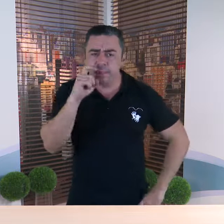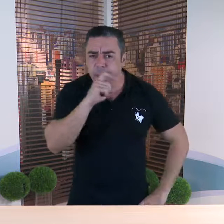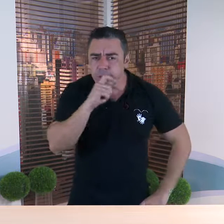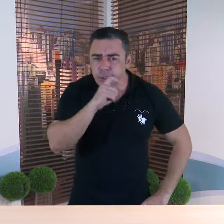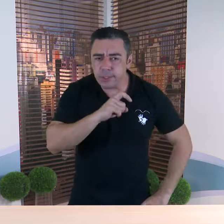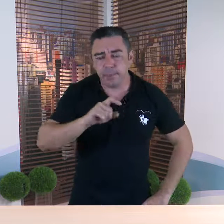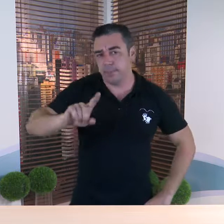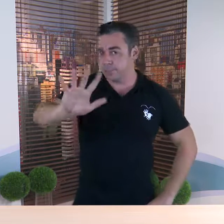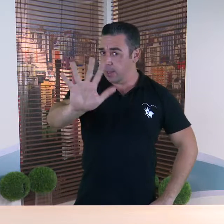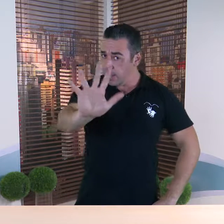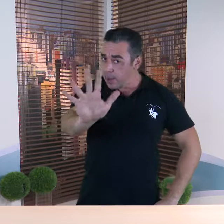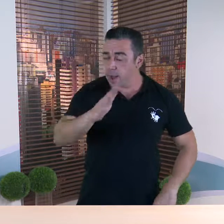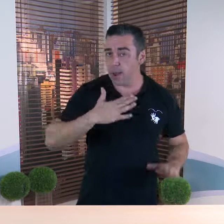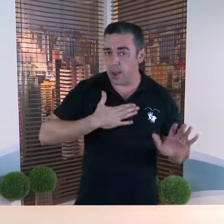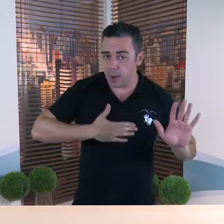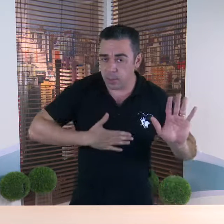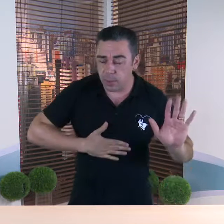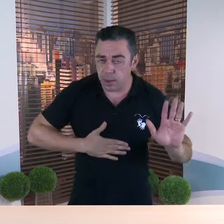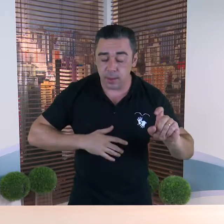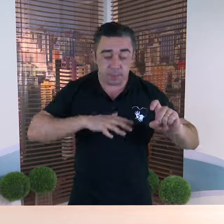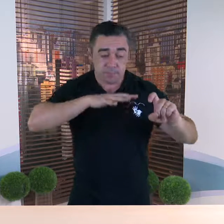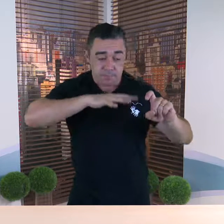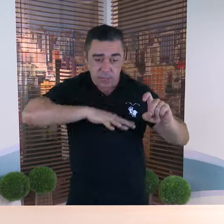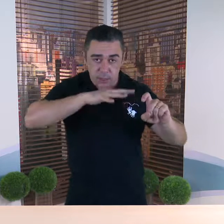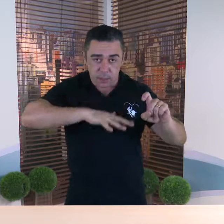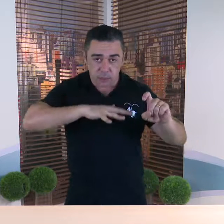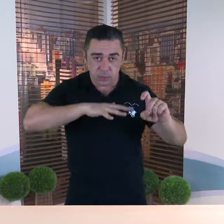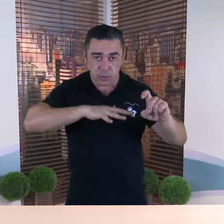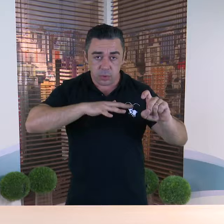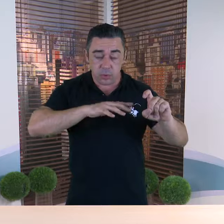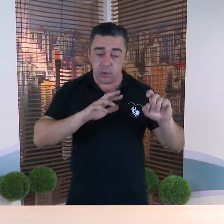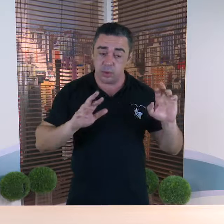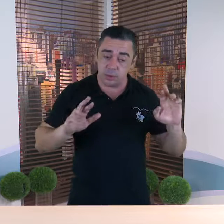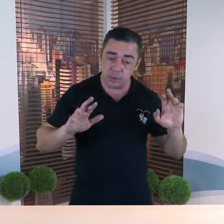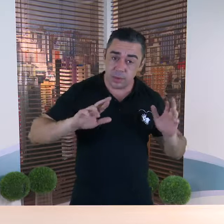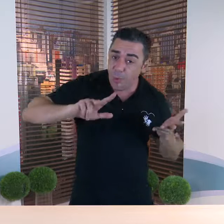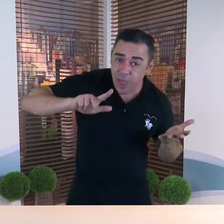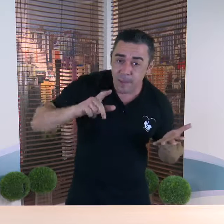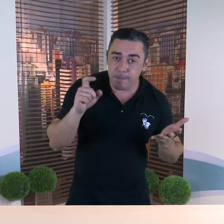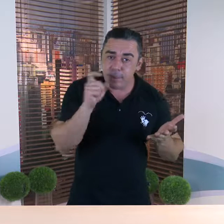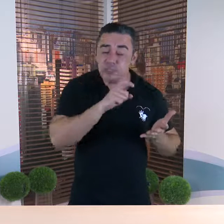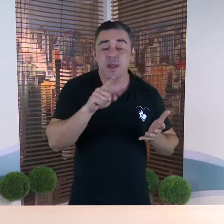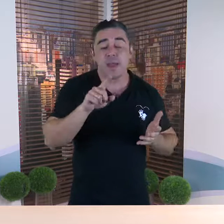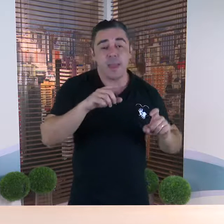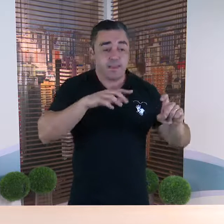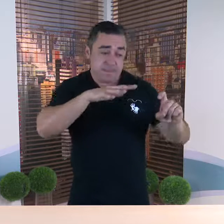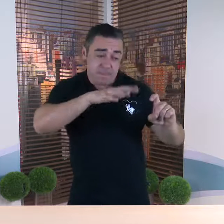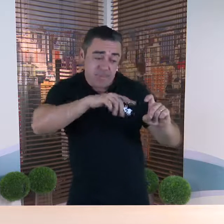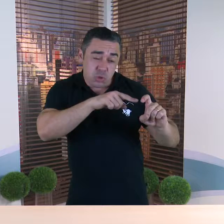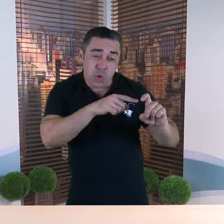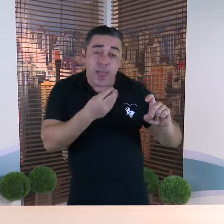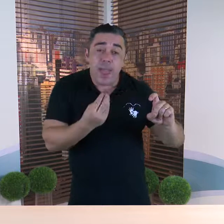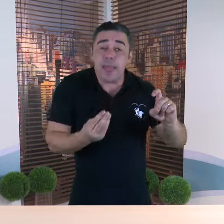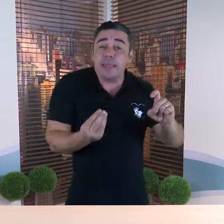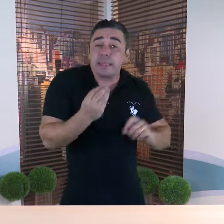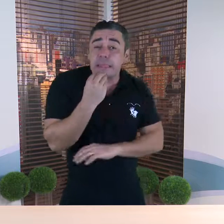uma mentira. Mas não é bem assim. O mito, em verdade, seria uma tentativa